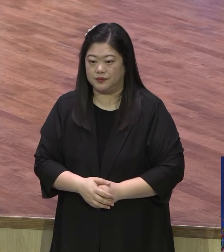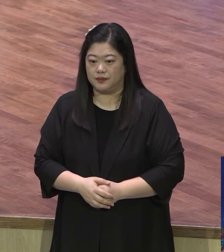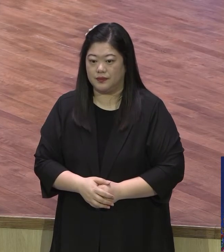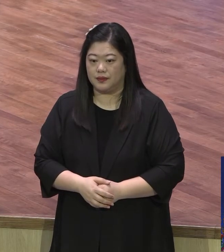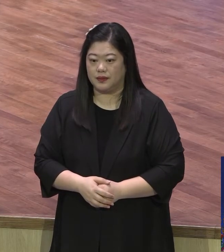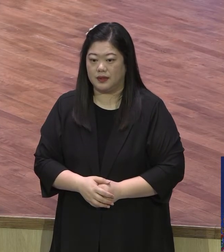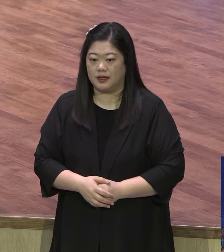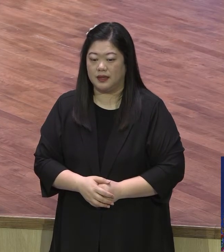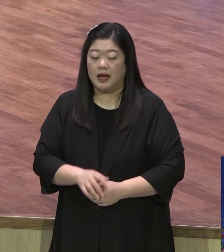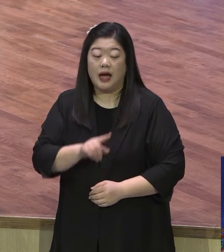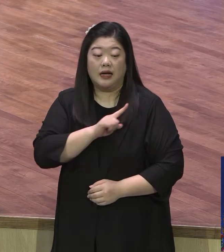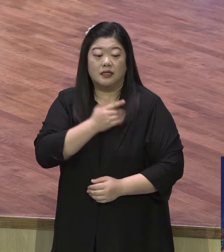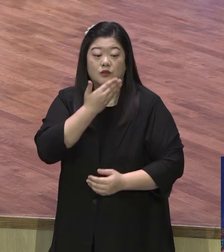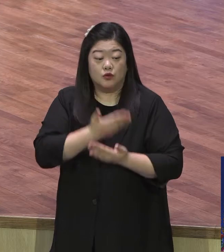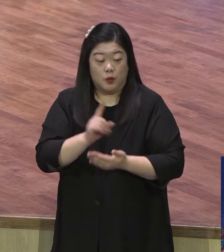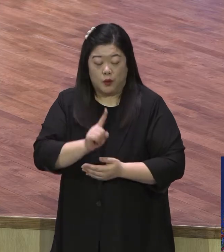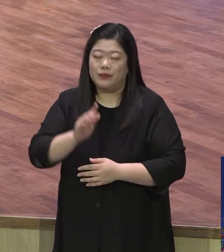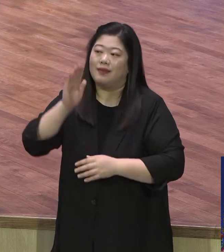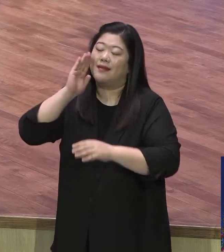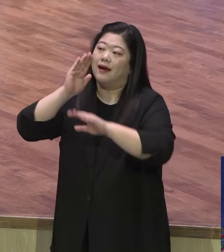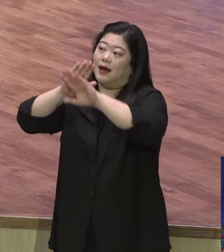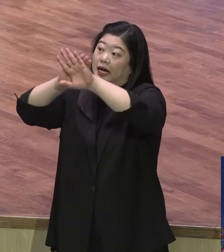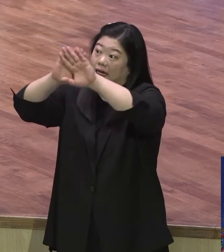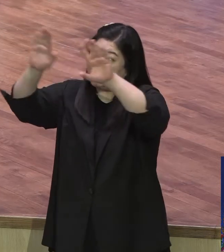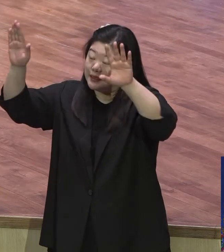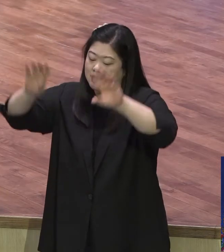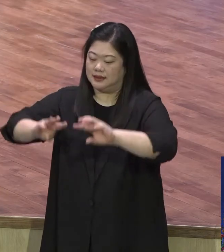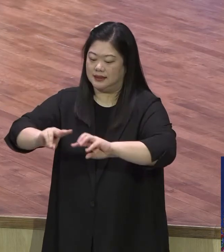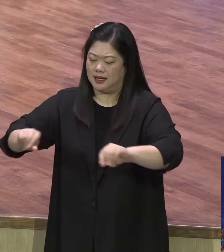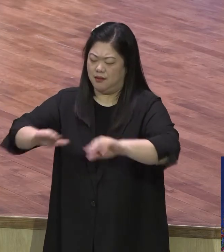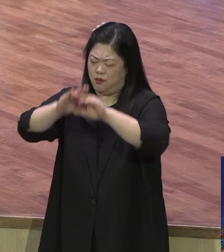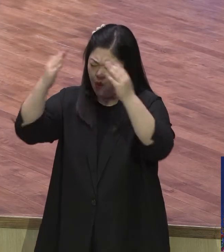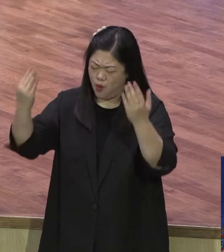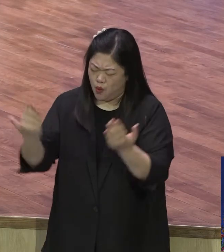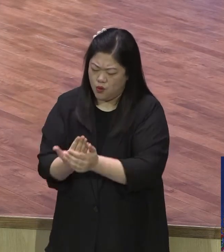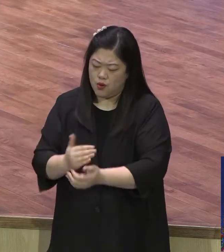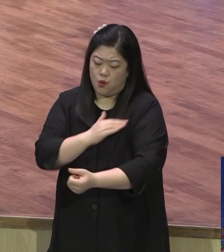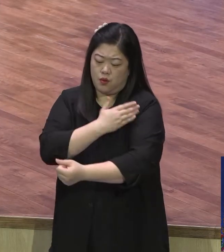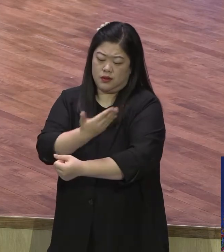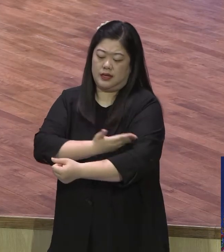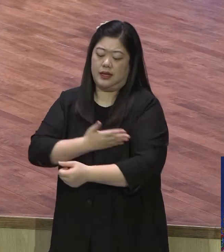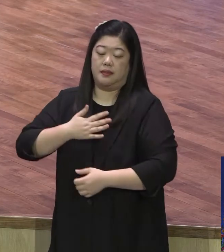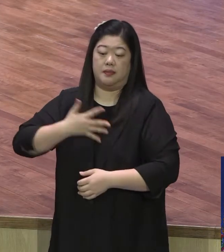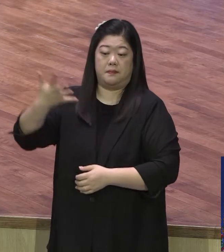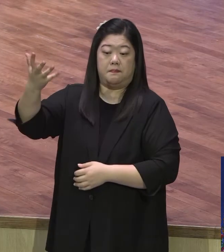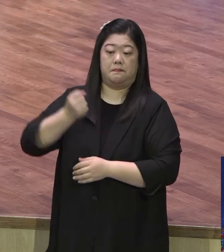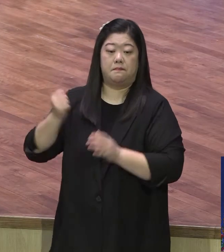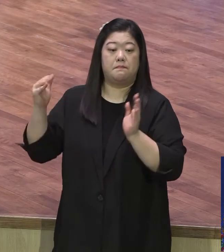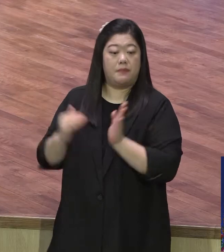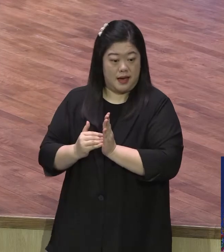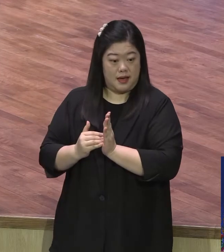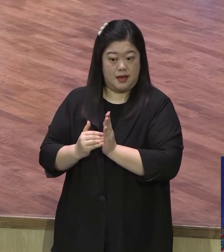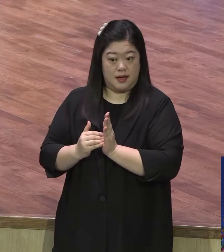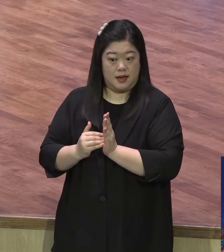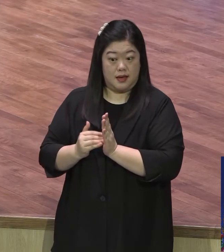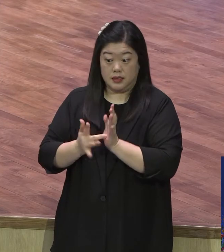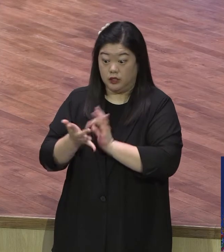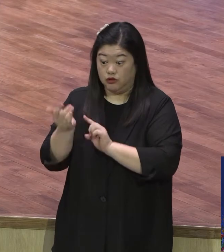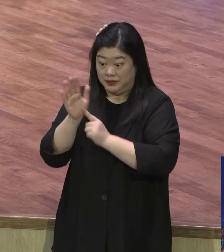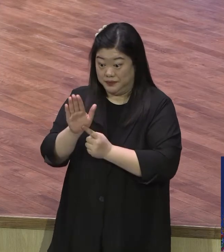중요한 성포를 하십니다 하늘과 땅에 모든 권세를 내게 주셨다 예수님